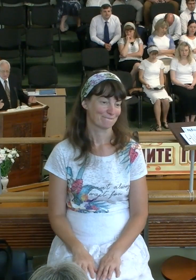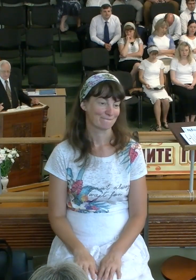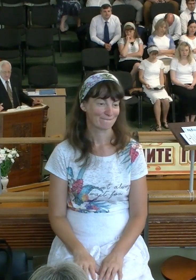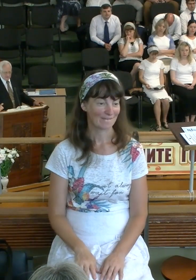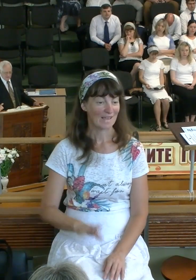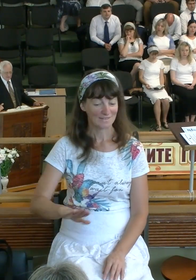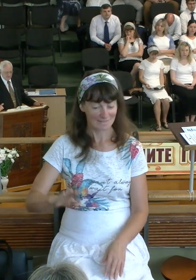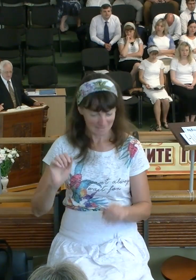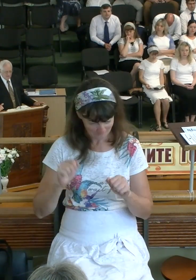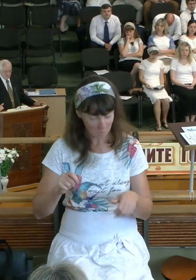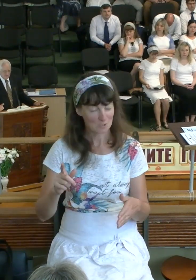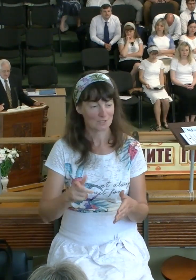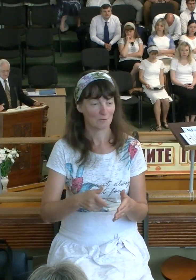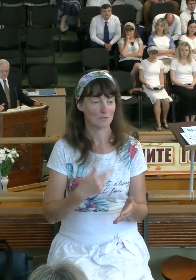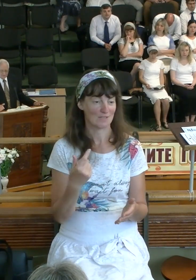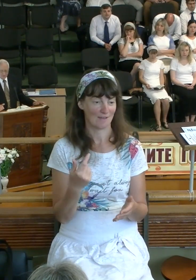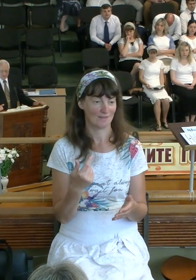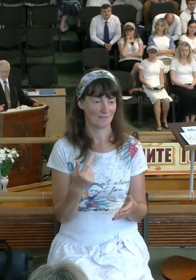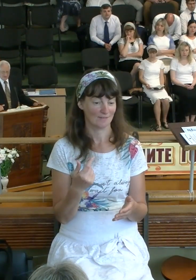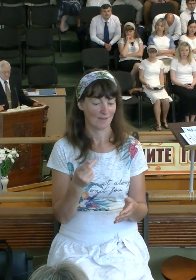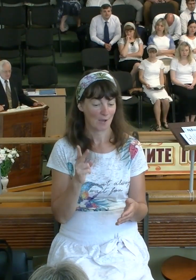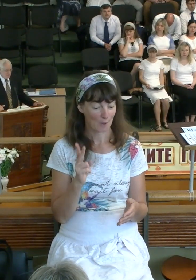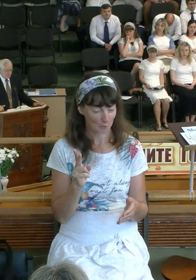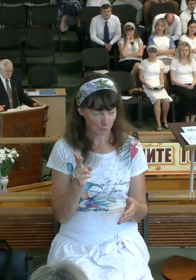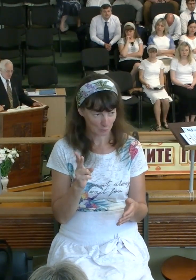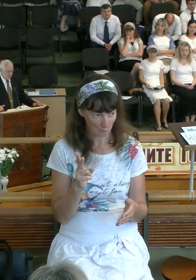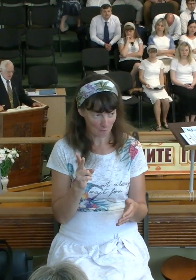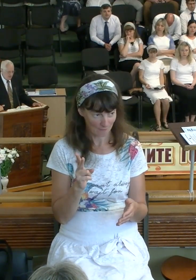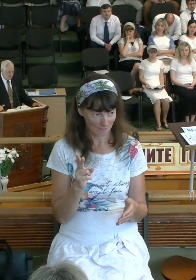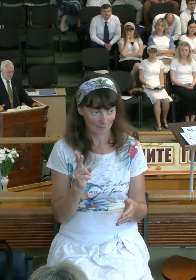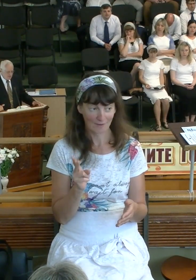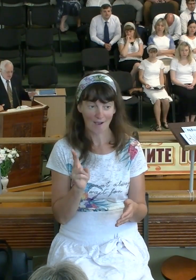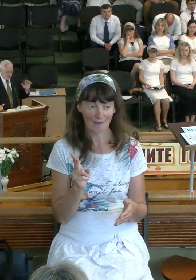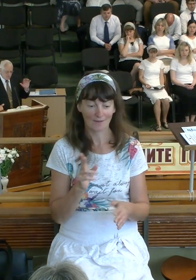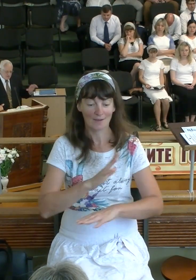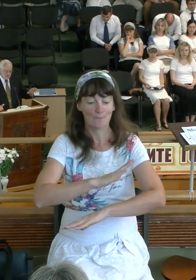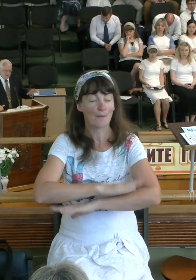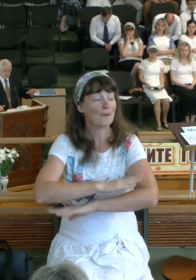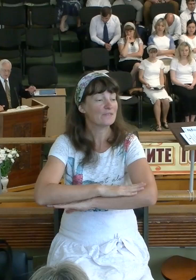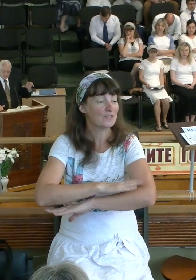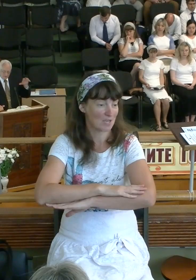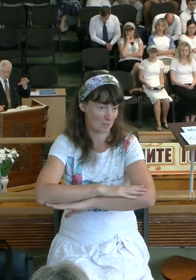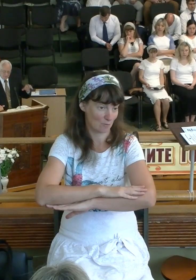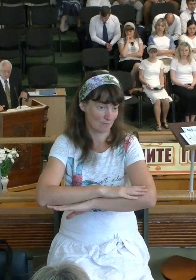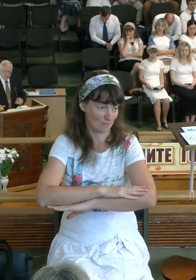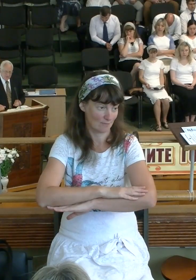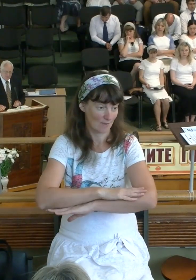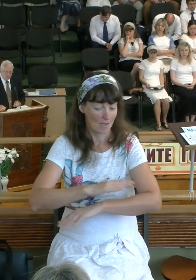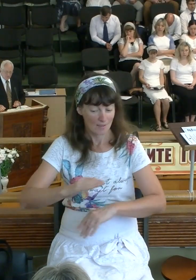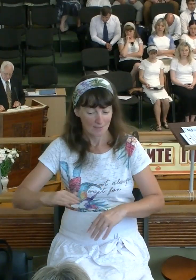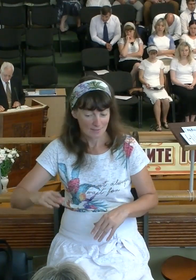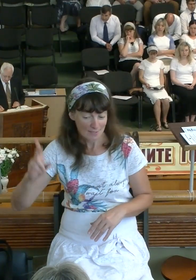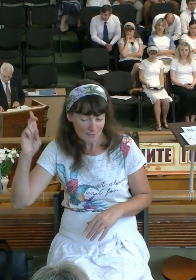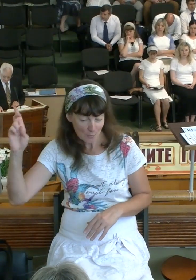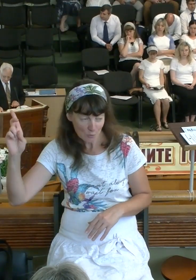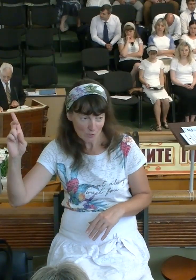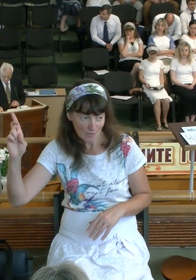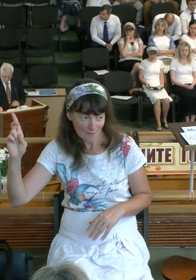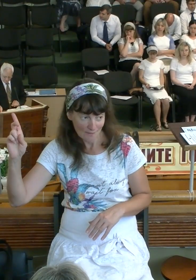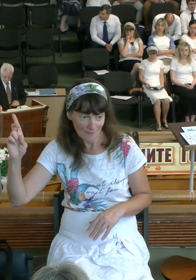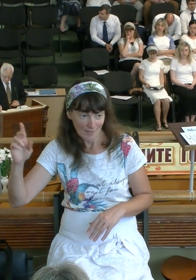детей можно узнать, кто как ведет себя. Дети Божьи, они по-божьи ведут